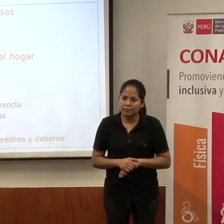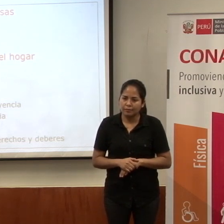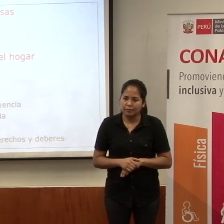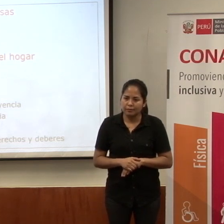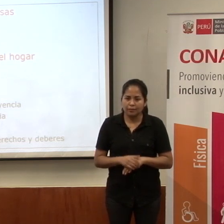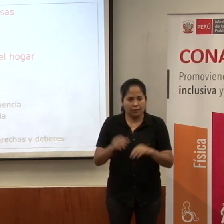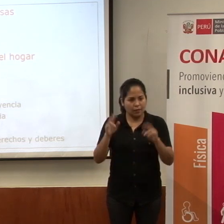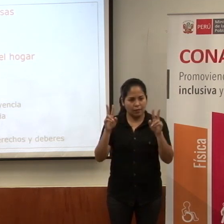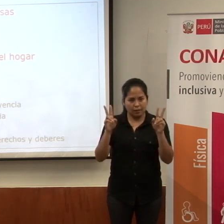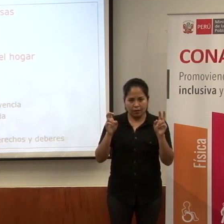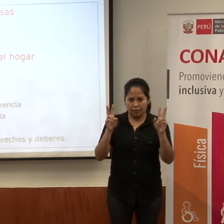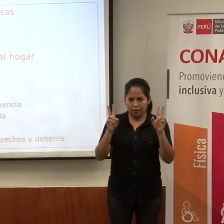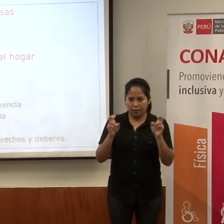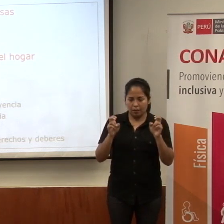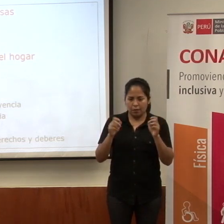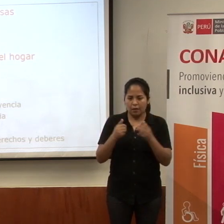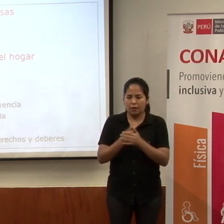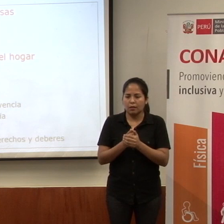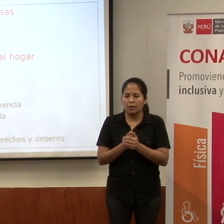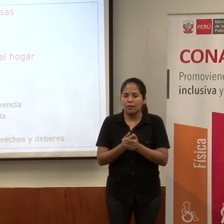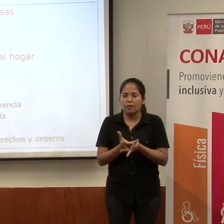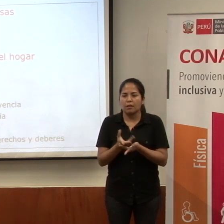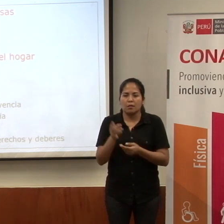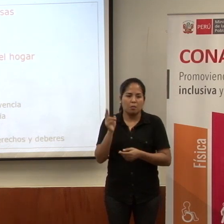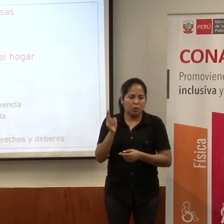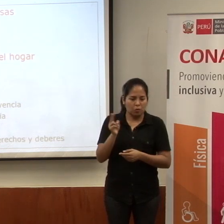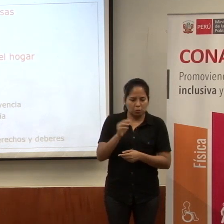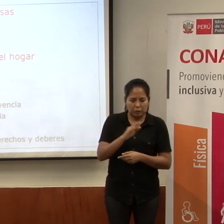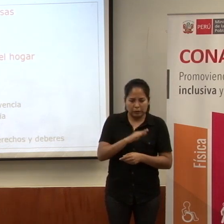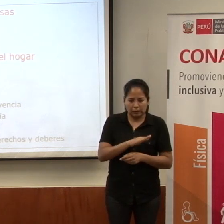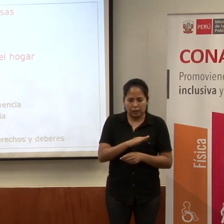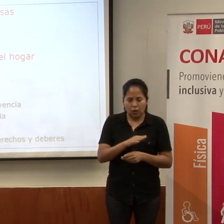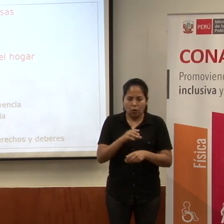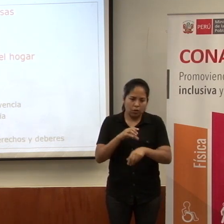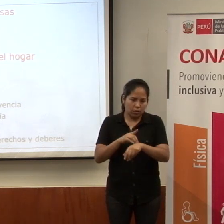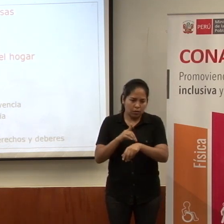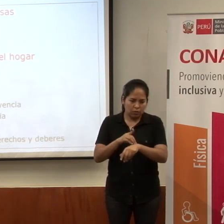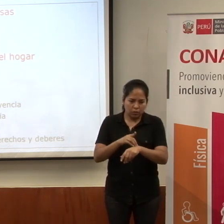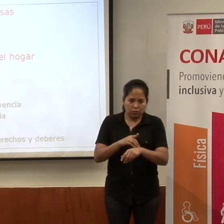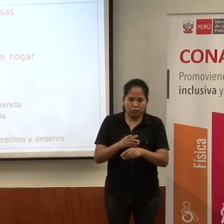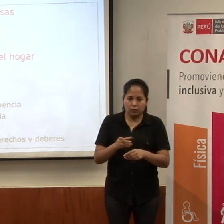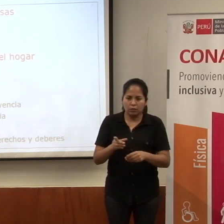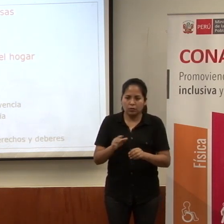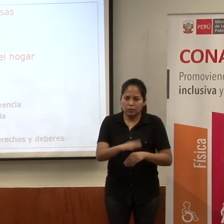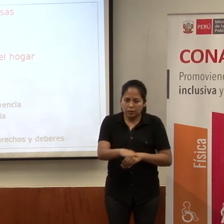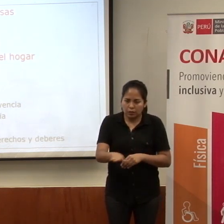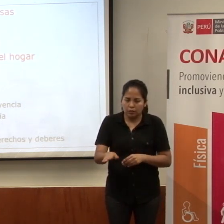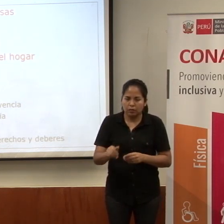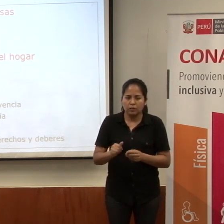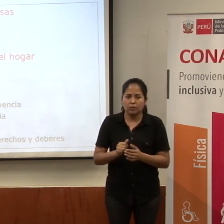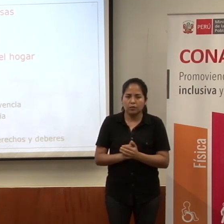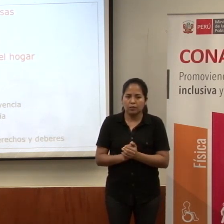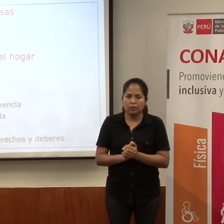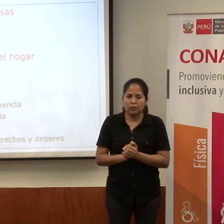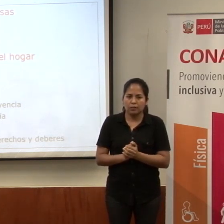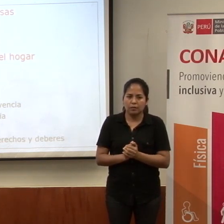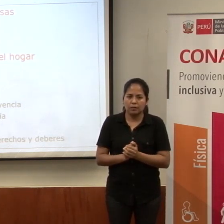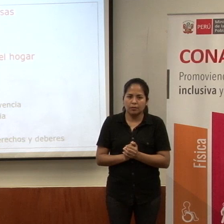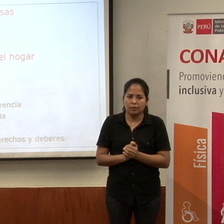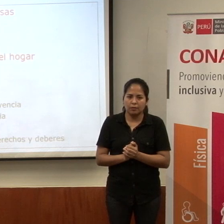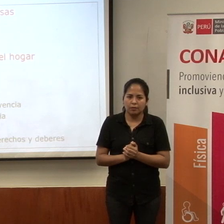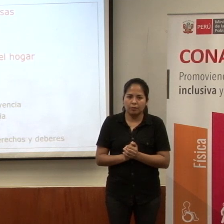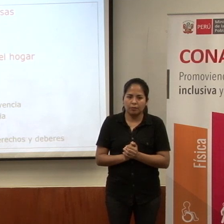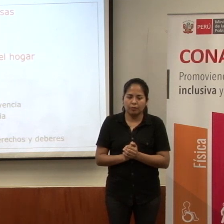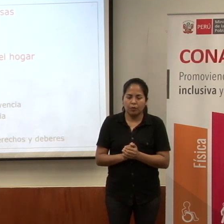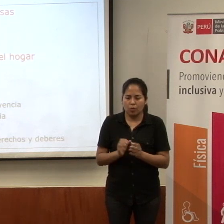vista de la pedagogía es clave, porque el hecho de